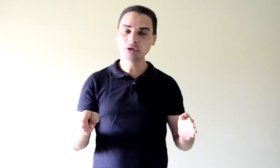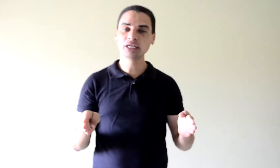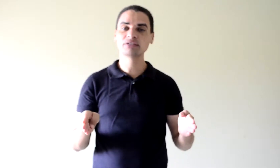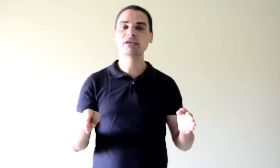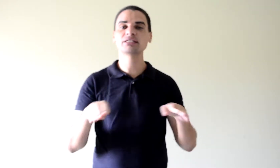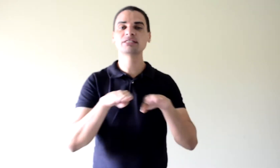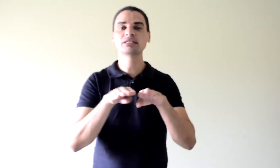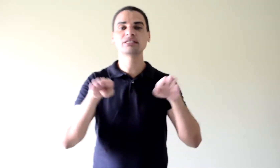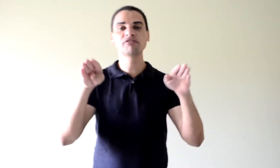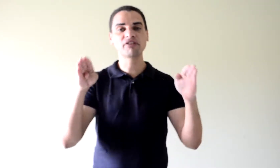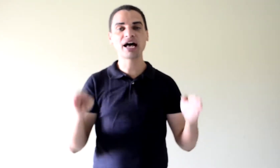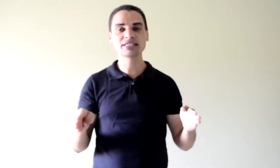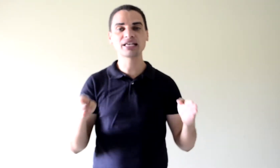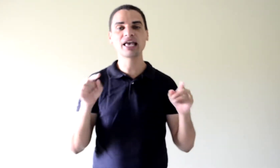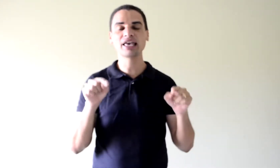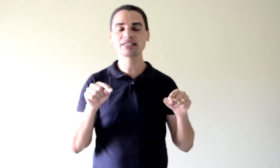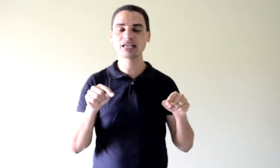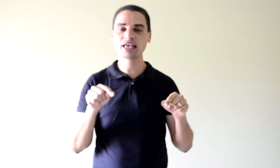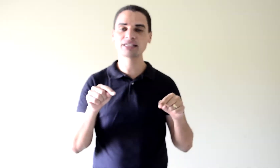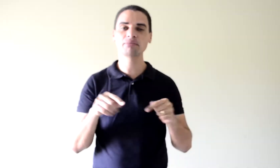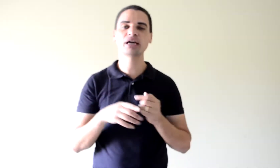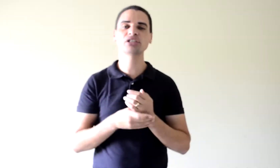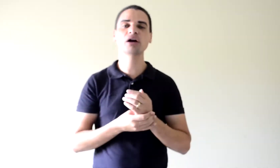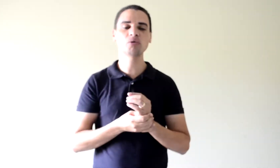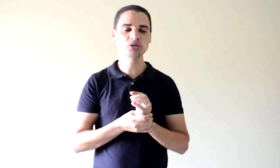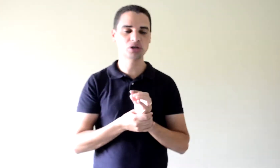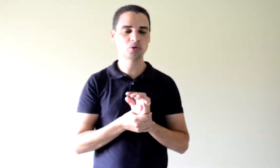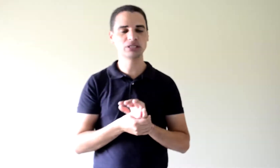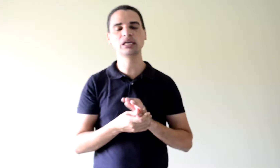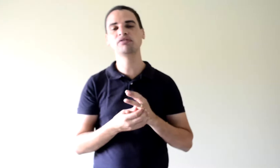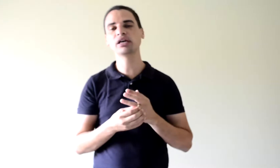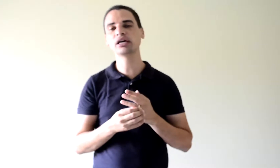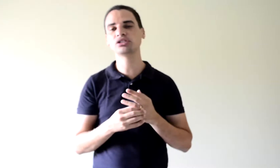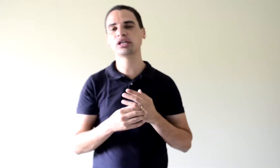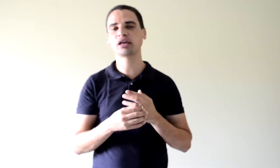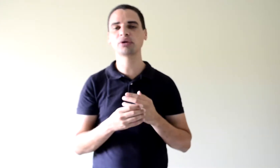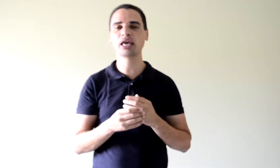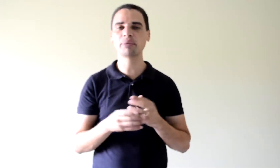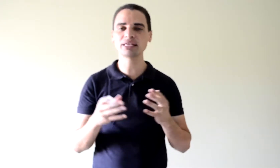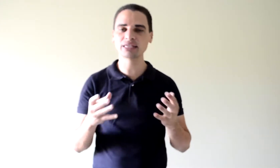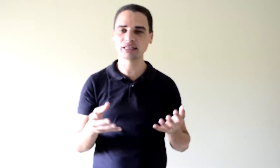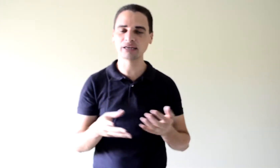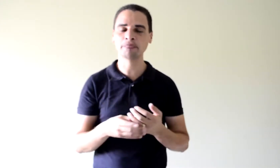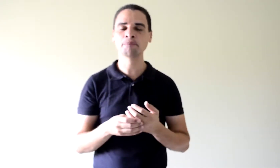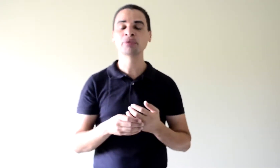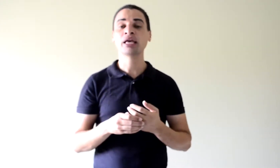muitas vezes se faz essa imagem acústica, ou significante, né? Que é o que representa. E